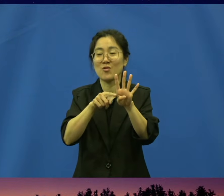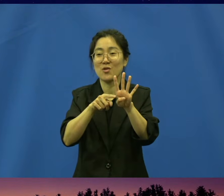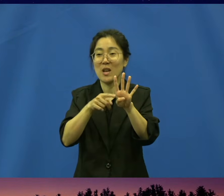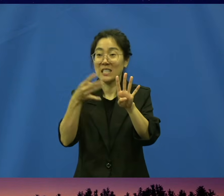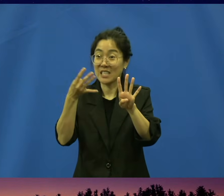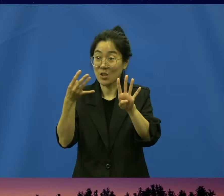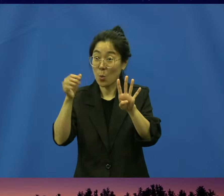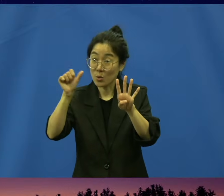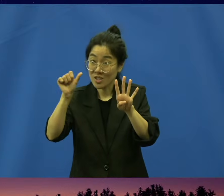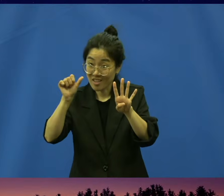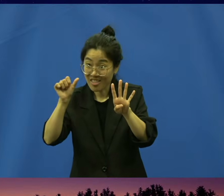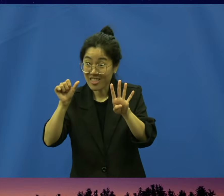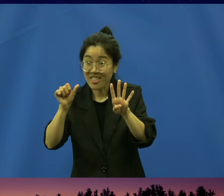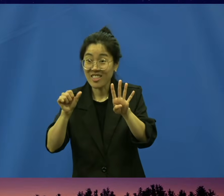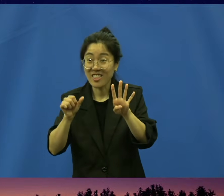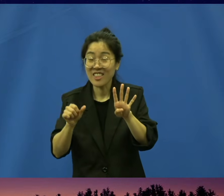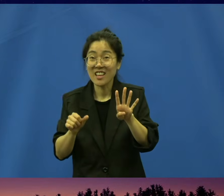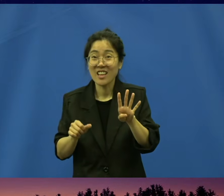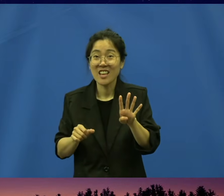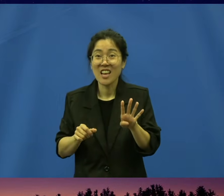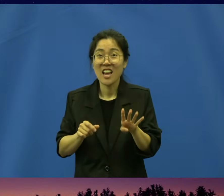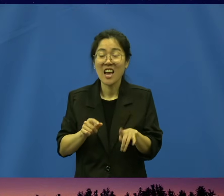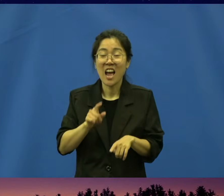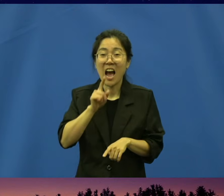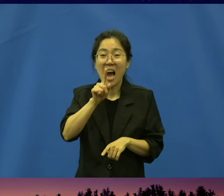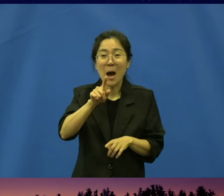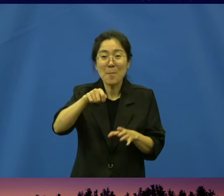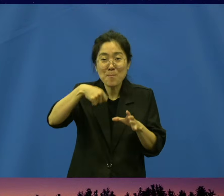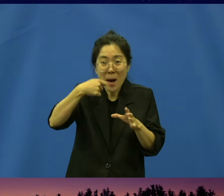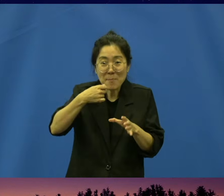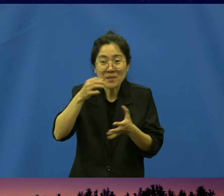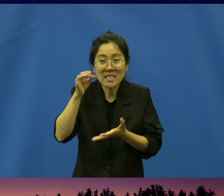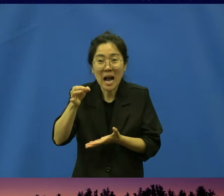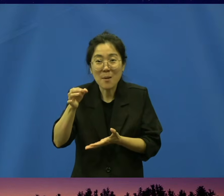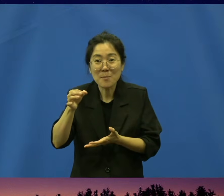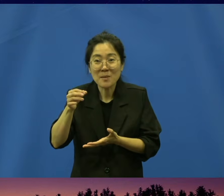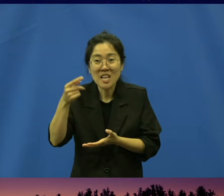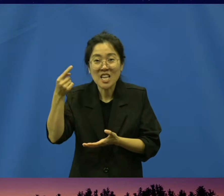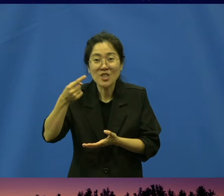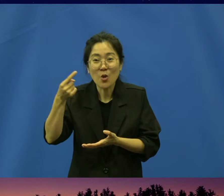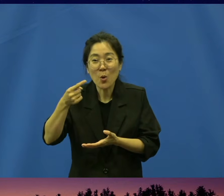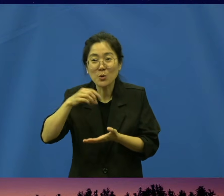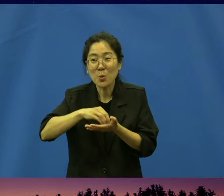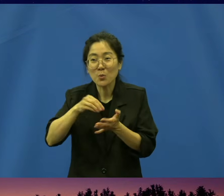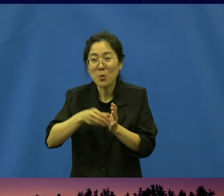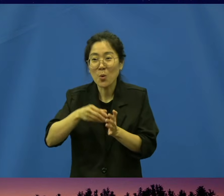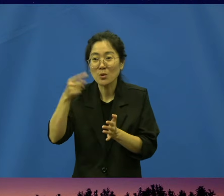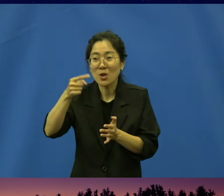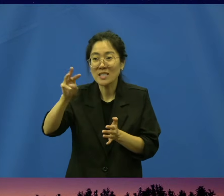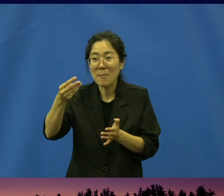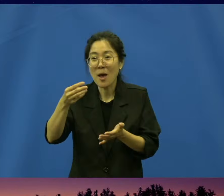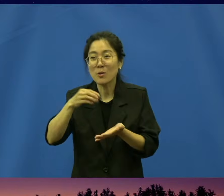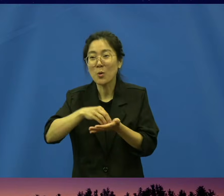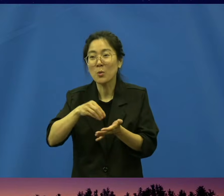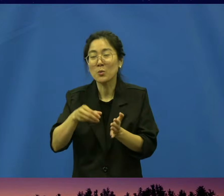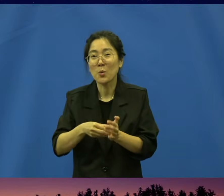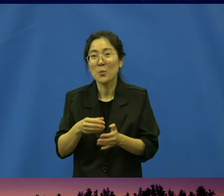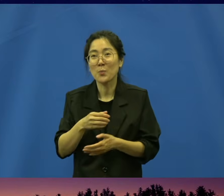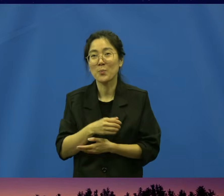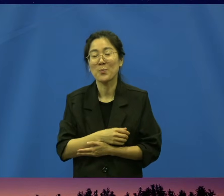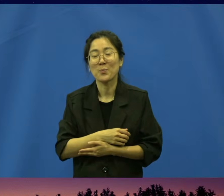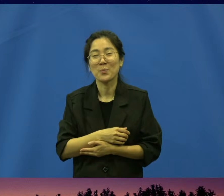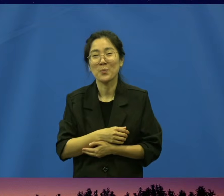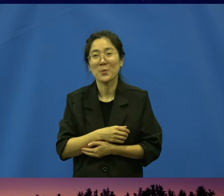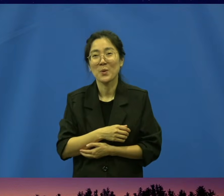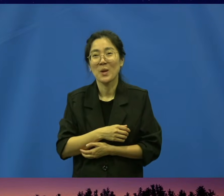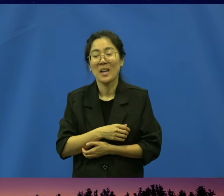그러면 식사만 따지면 한 끼에 1불. 그러니까 일반 회사 사장은 일을 더 잘하게 하려고요, 월급도